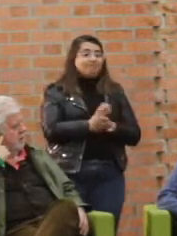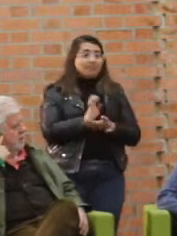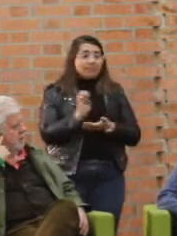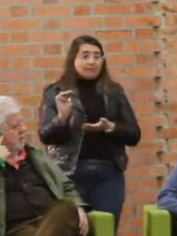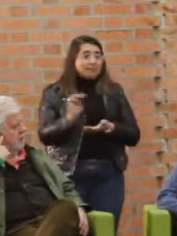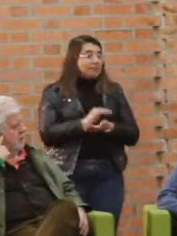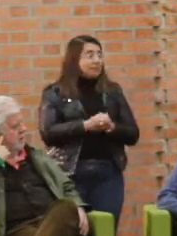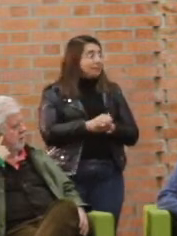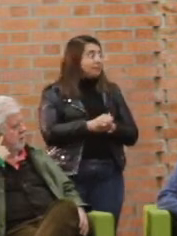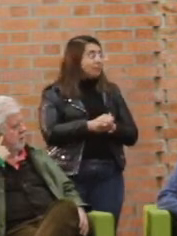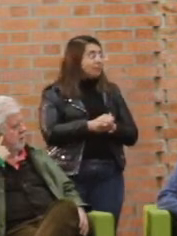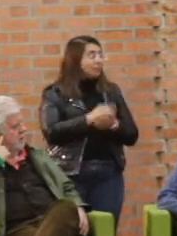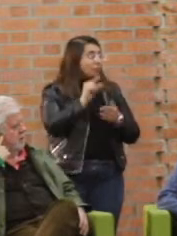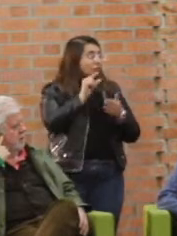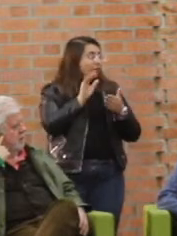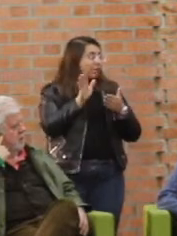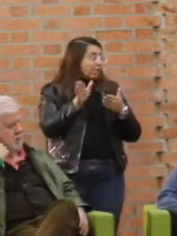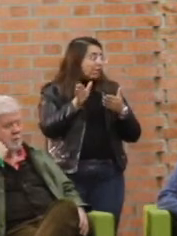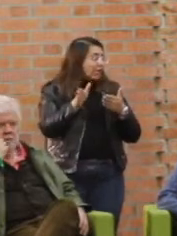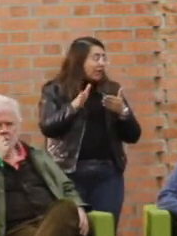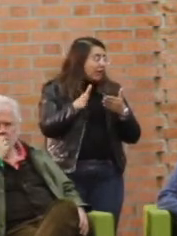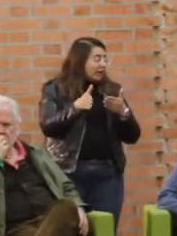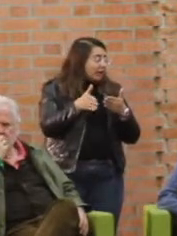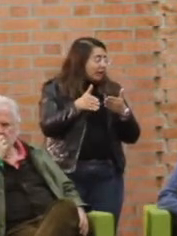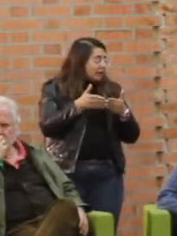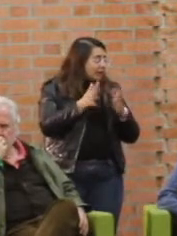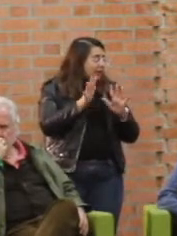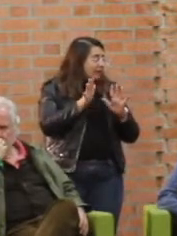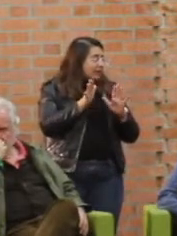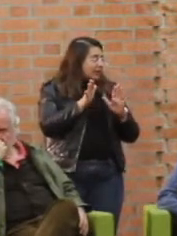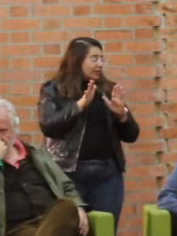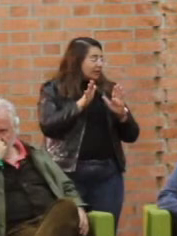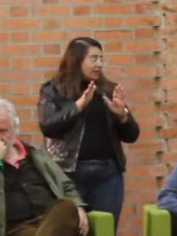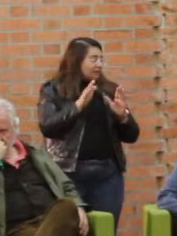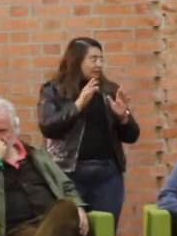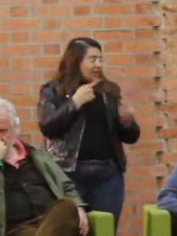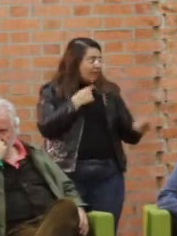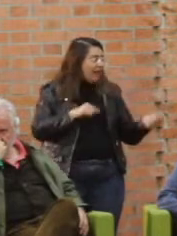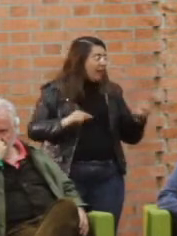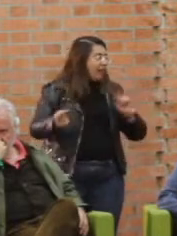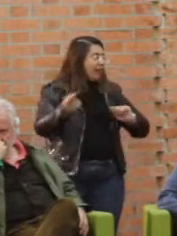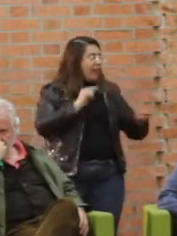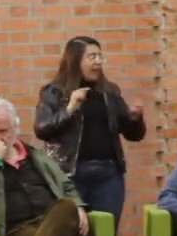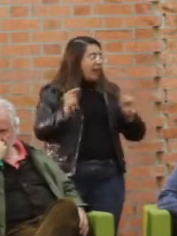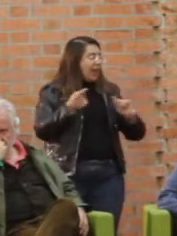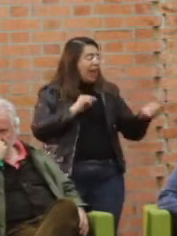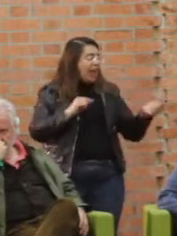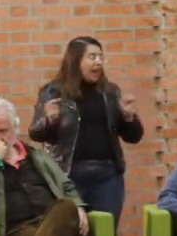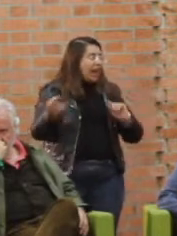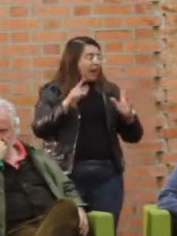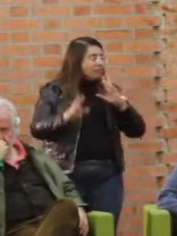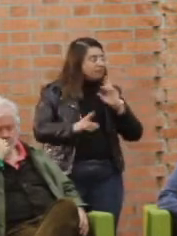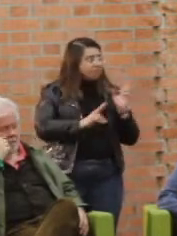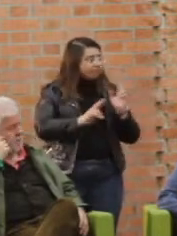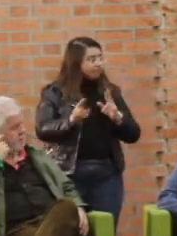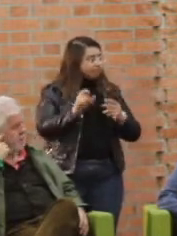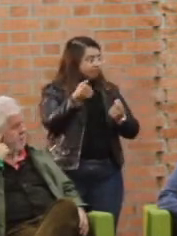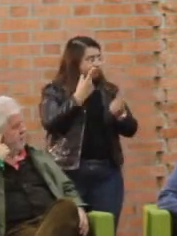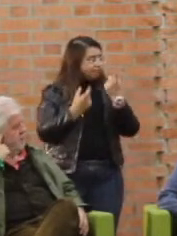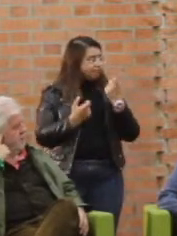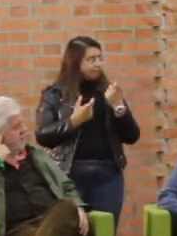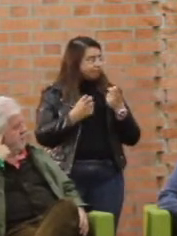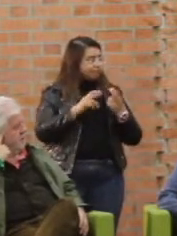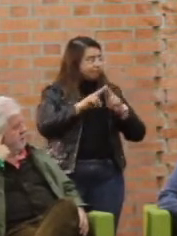cerraría bueno que creo que hay un asunto ya hablaría del maternalismo quizá después creo que